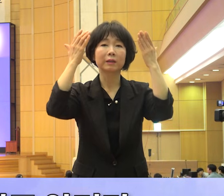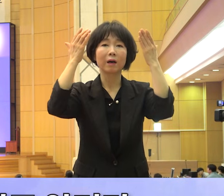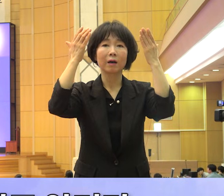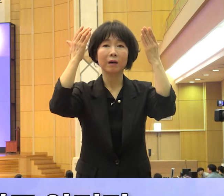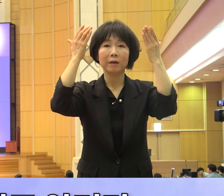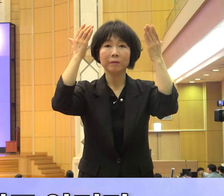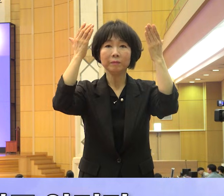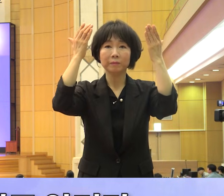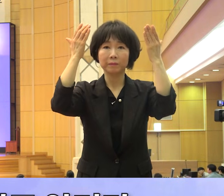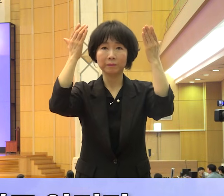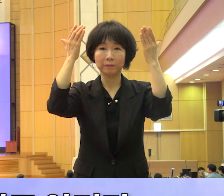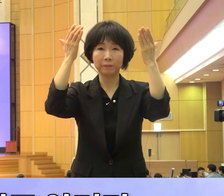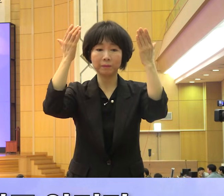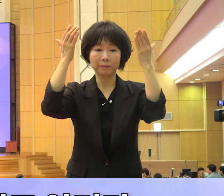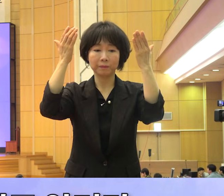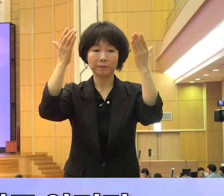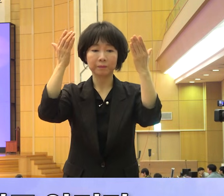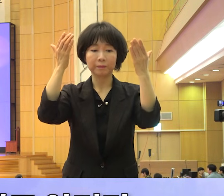감사합니다.